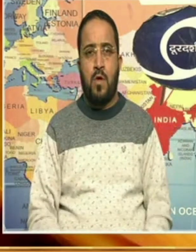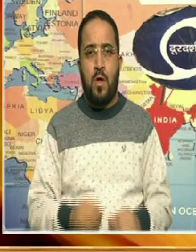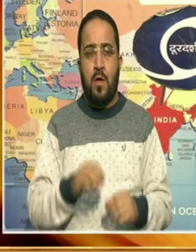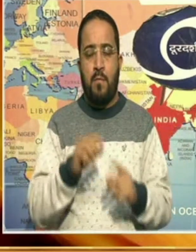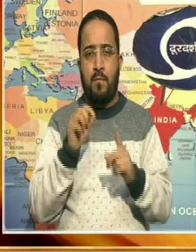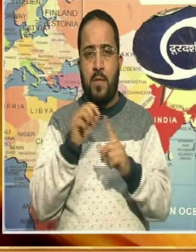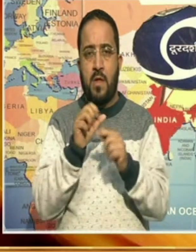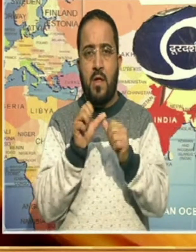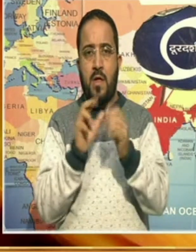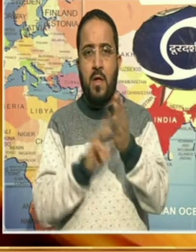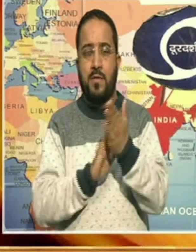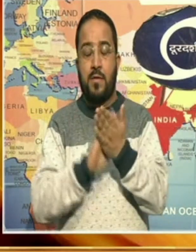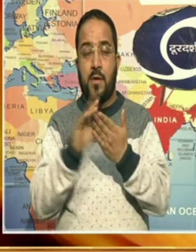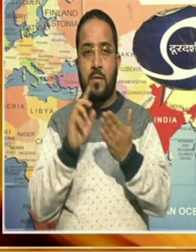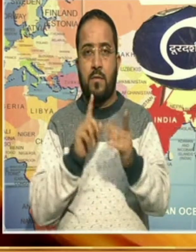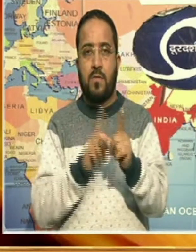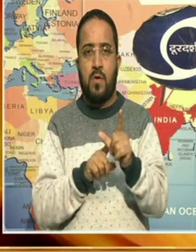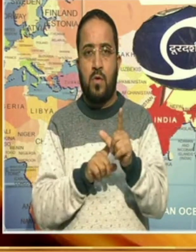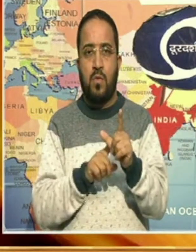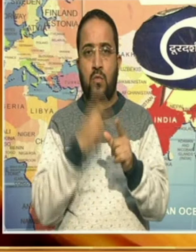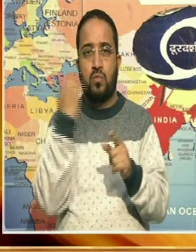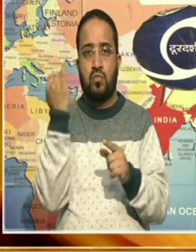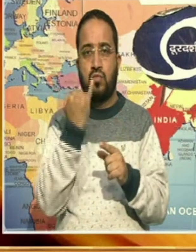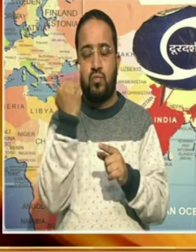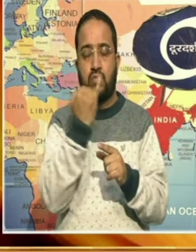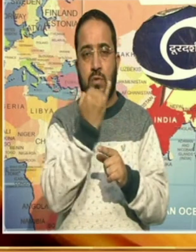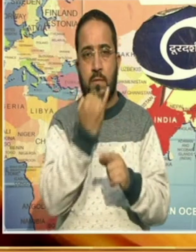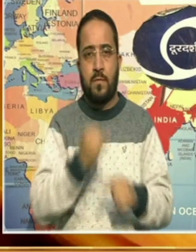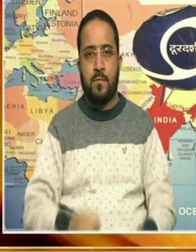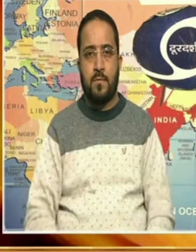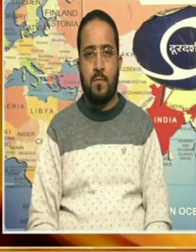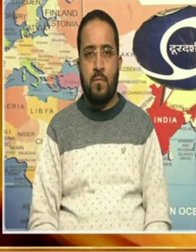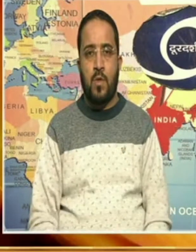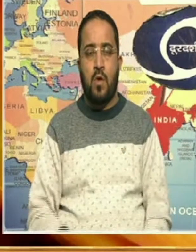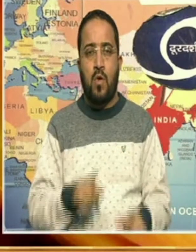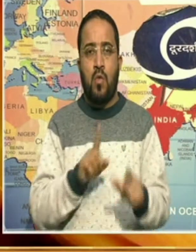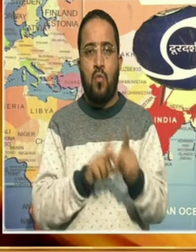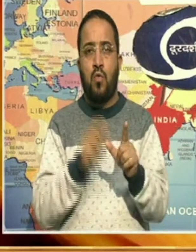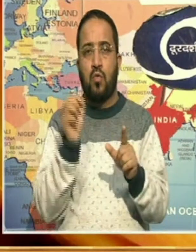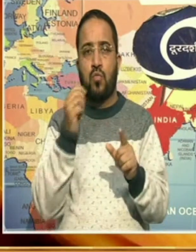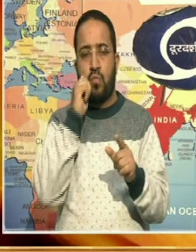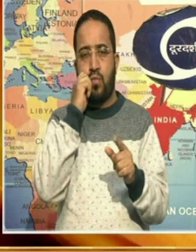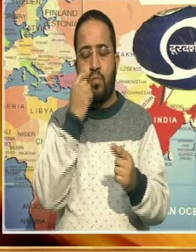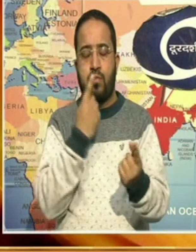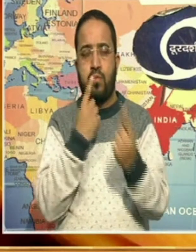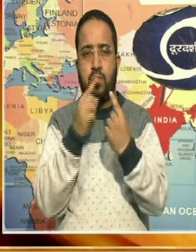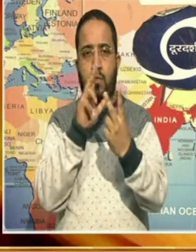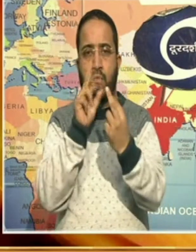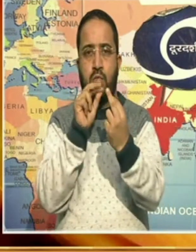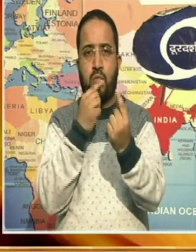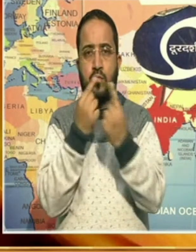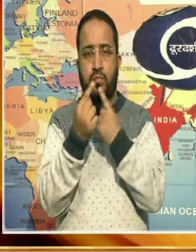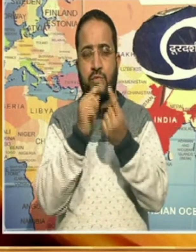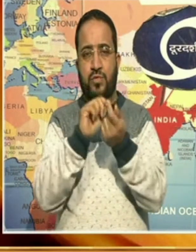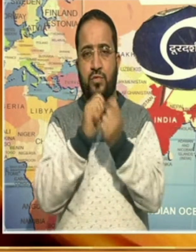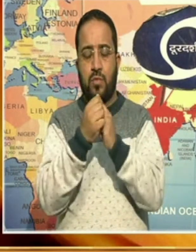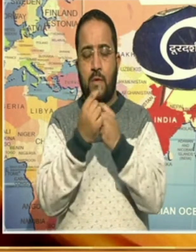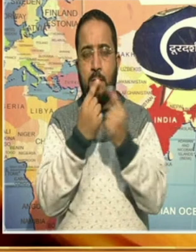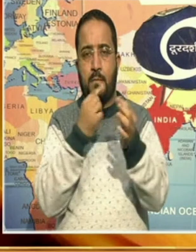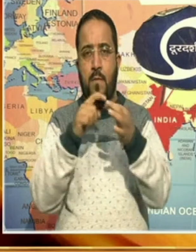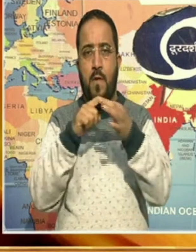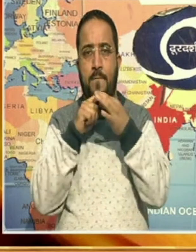پانچائتوں کا دورہ کر کے عوام کے ساتھ اظہار خیال کریں گے